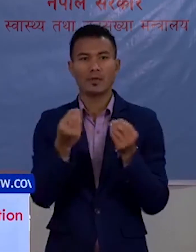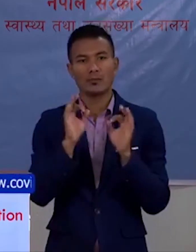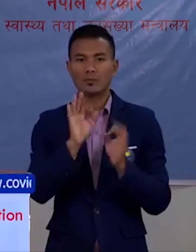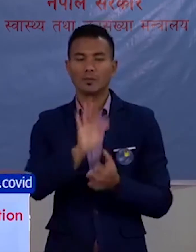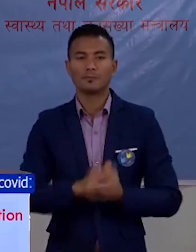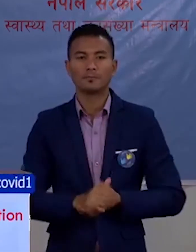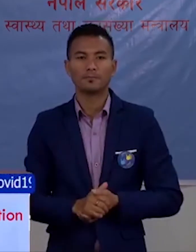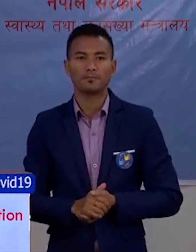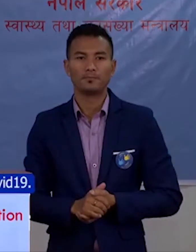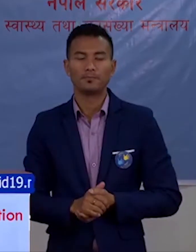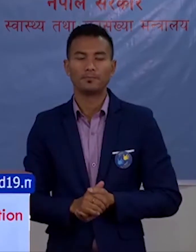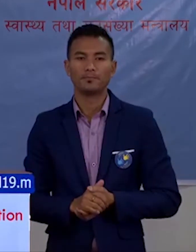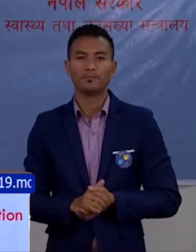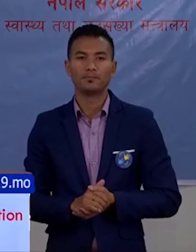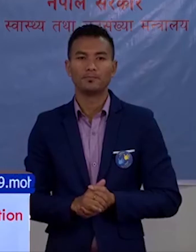रहेको छ।